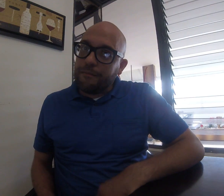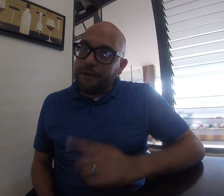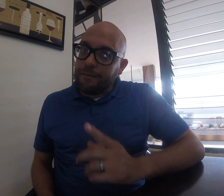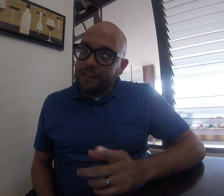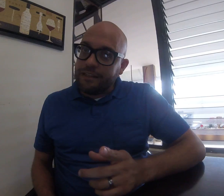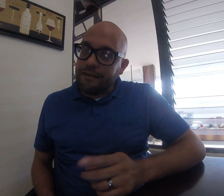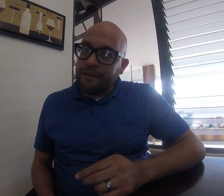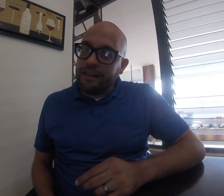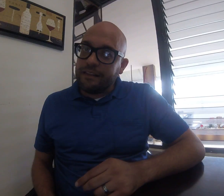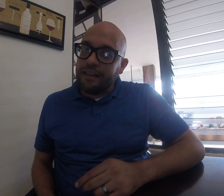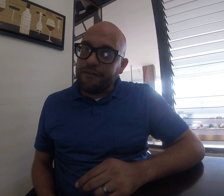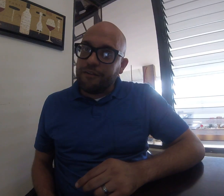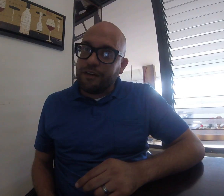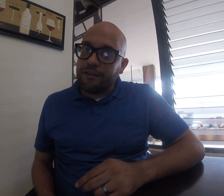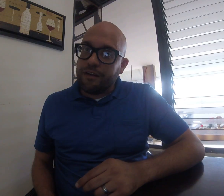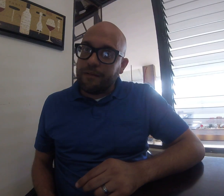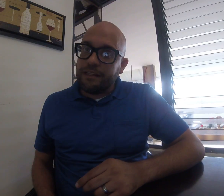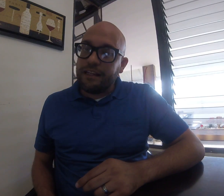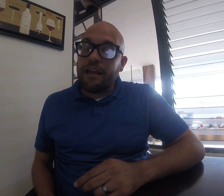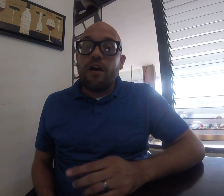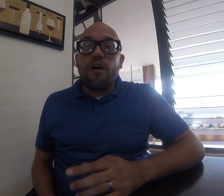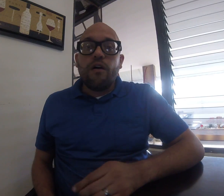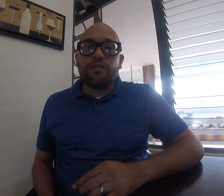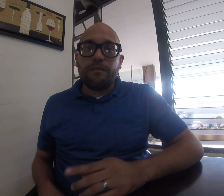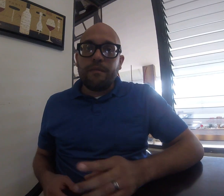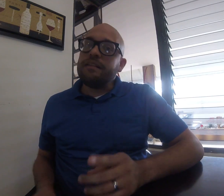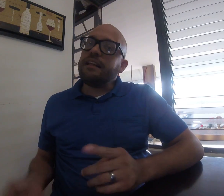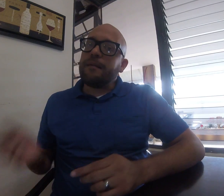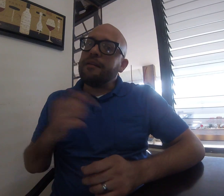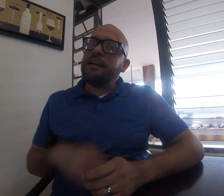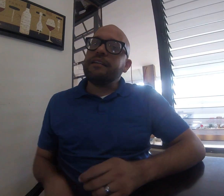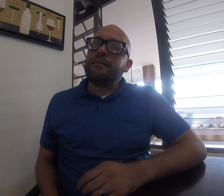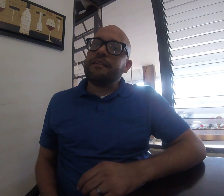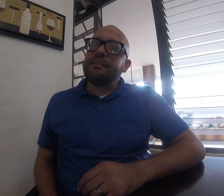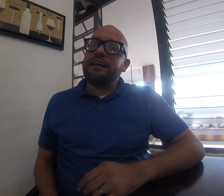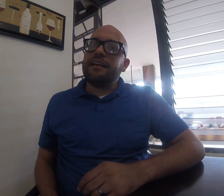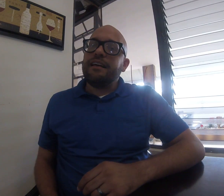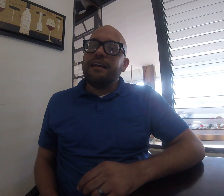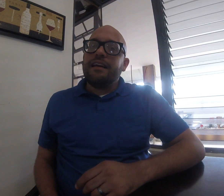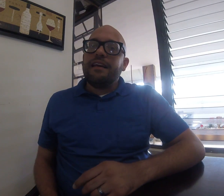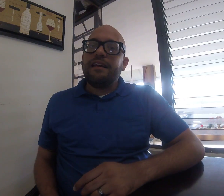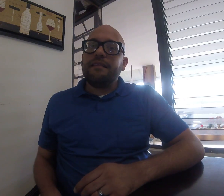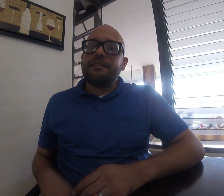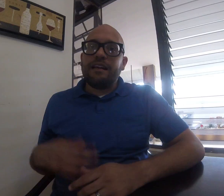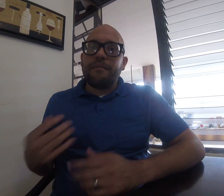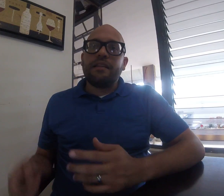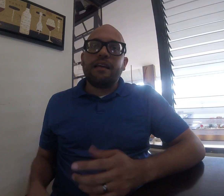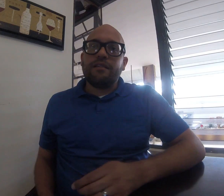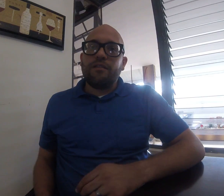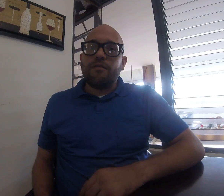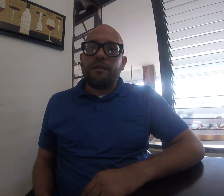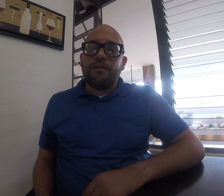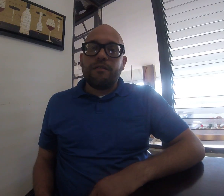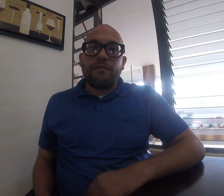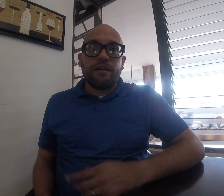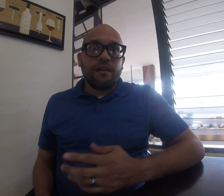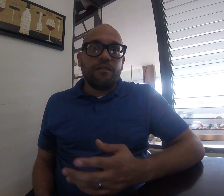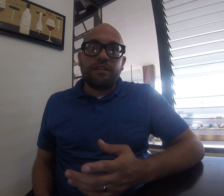bueno, pueden llamar al teléfono que yo les brindé o simplemente repitan este mensaje y sigan practicándolo conmigo. Cualquier cosita